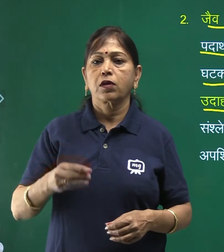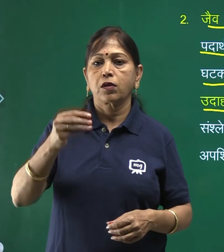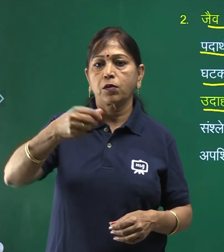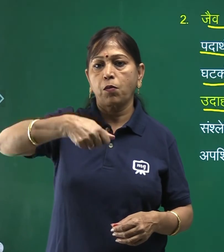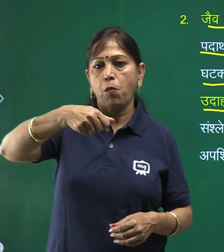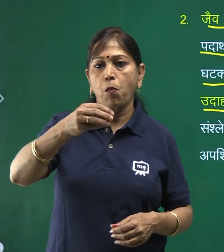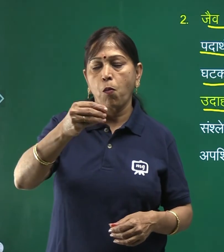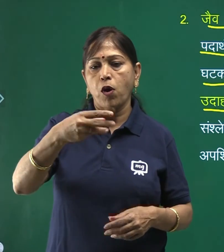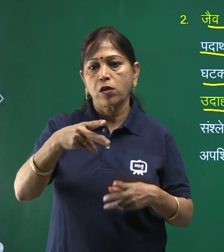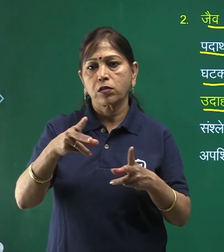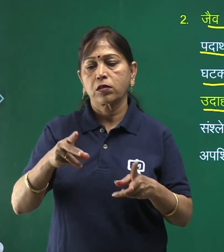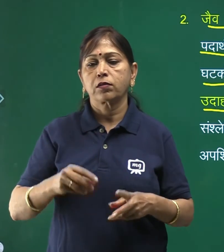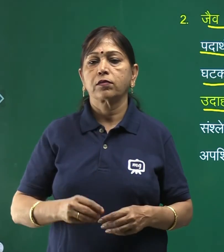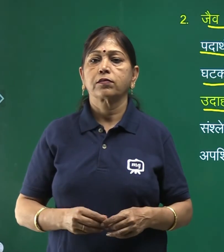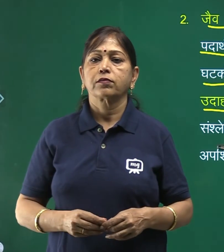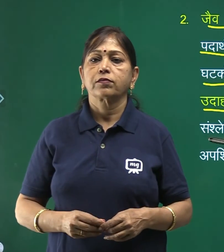पॉलीथीन,